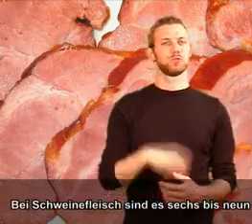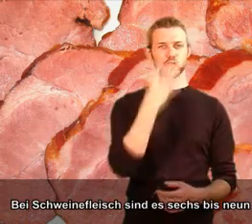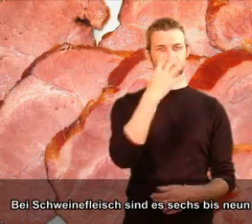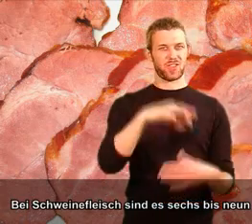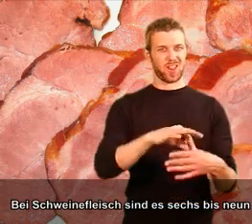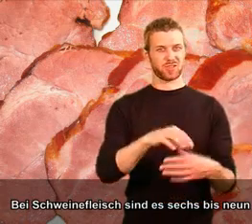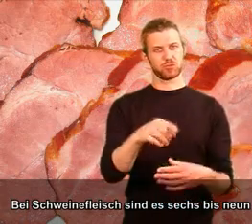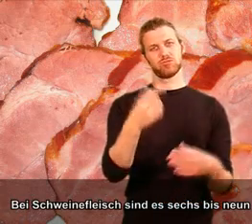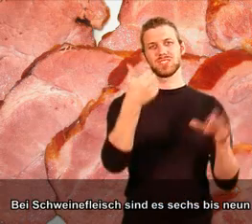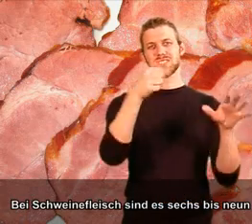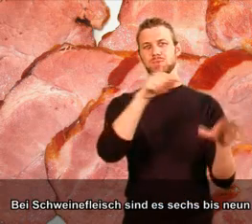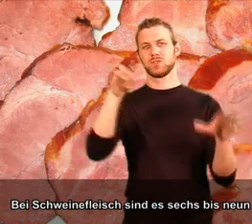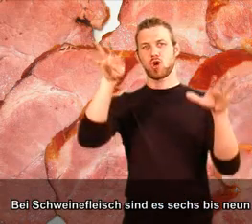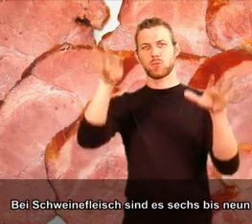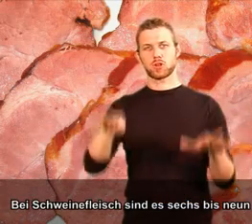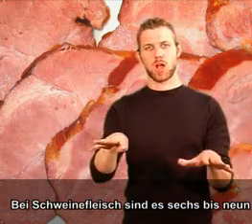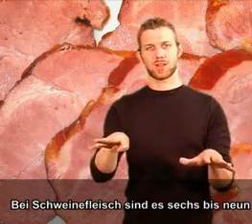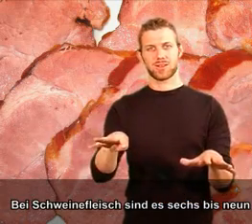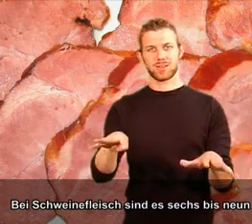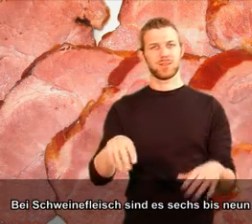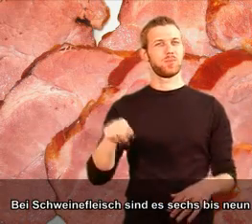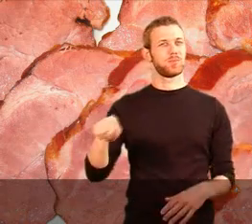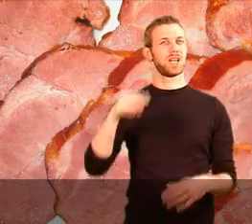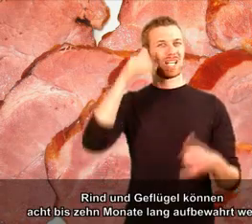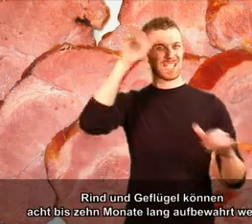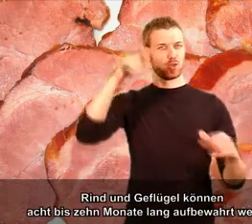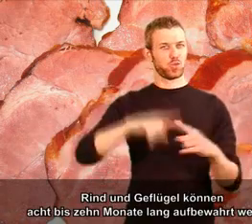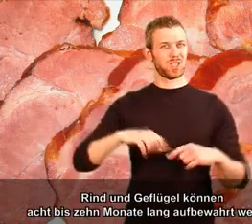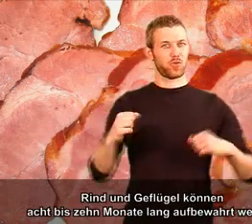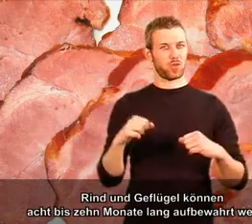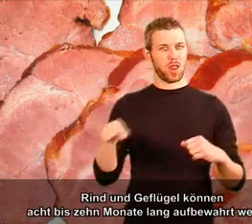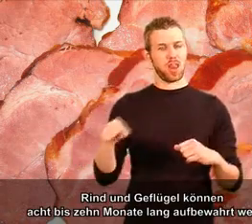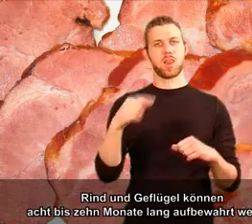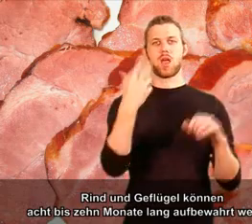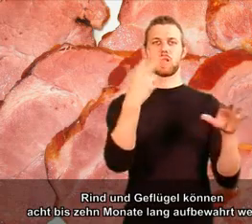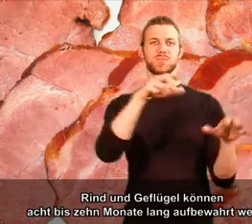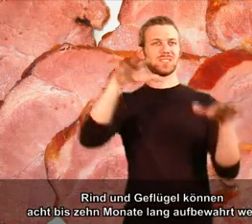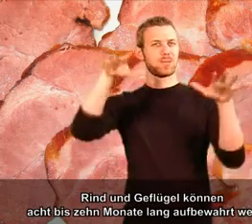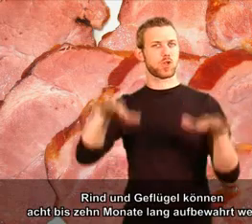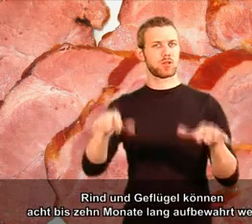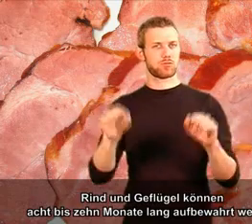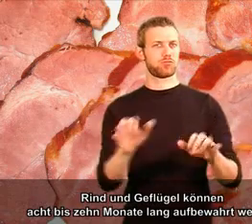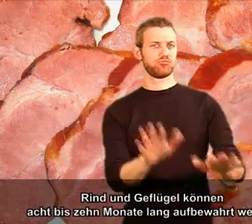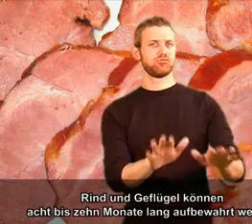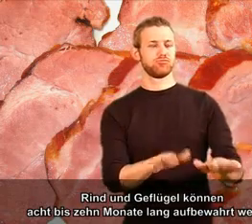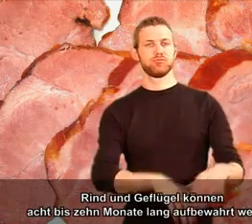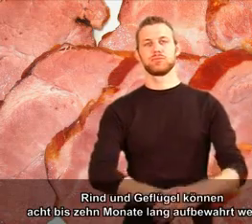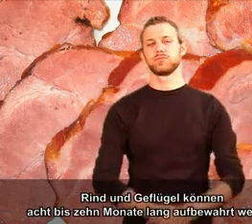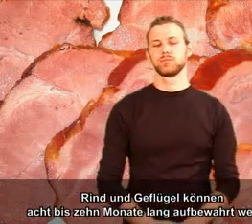Bei Schweinefleisch sind es 6 bis 9 Monate. Rind und Geflügel können 8 bis 10 Monate lang aufbewahrt werden.